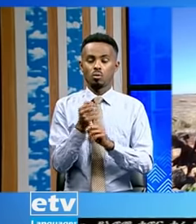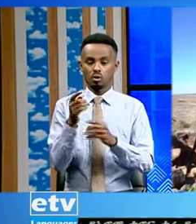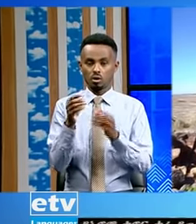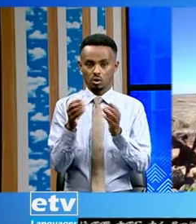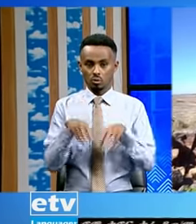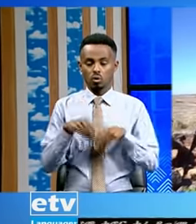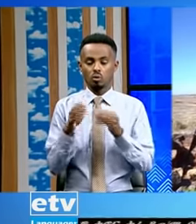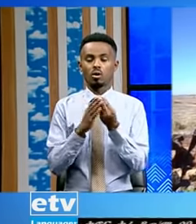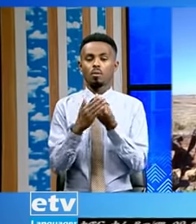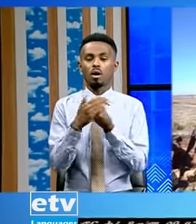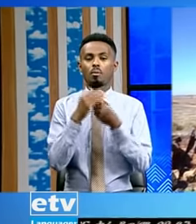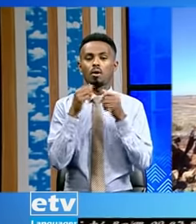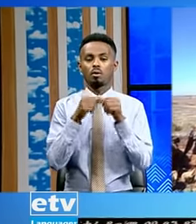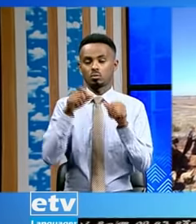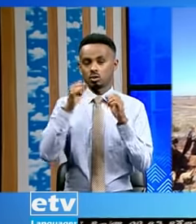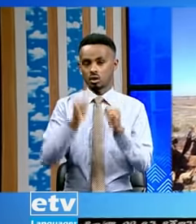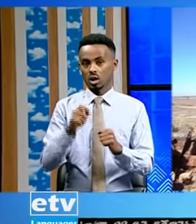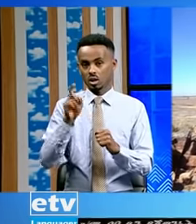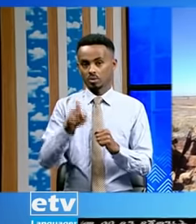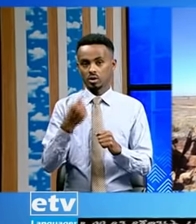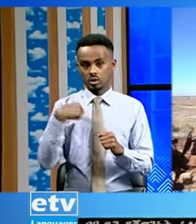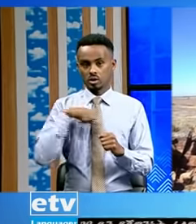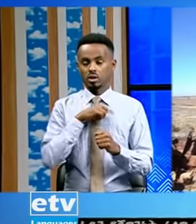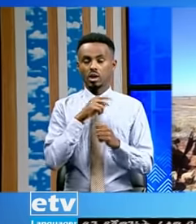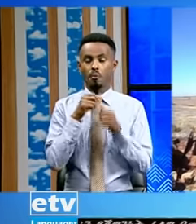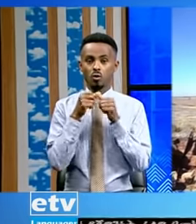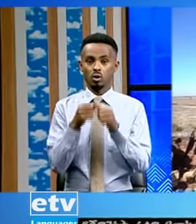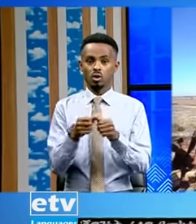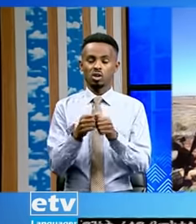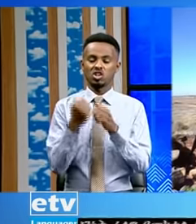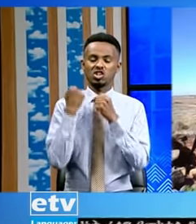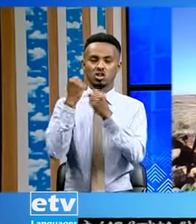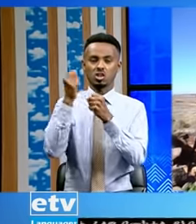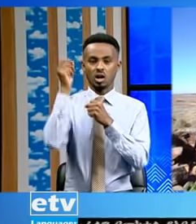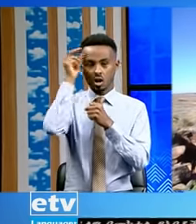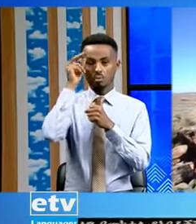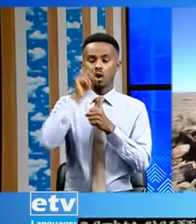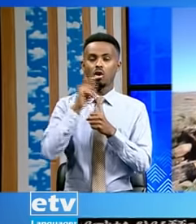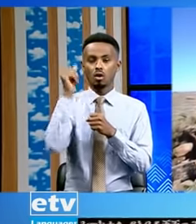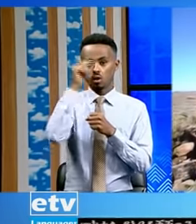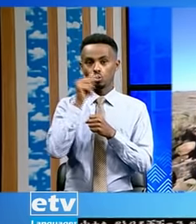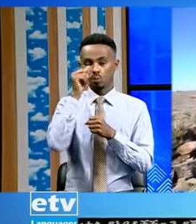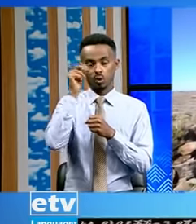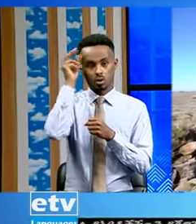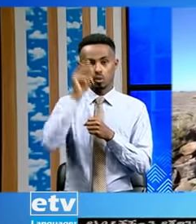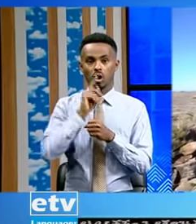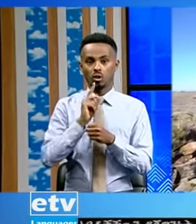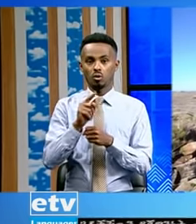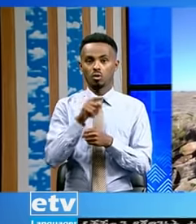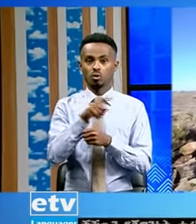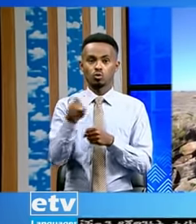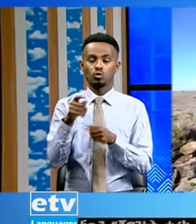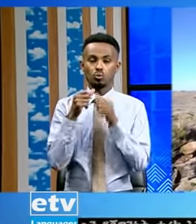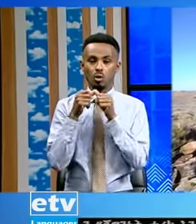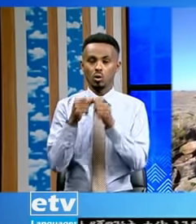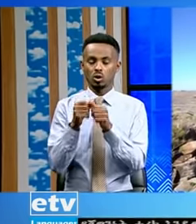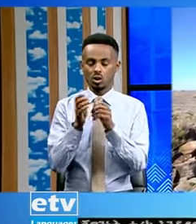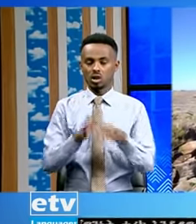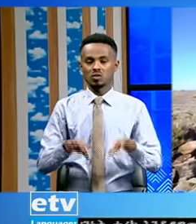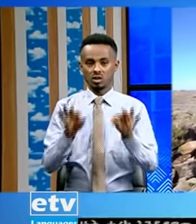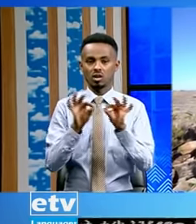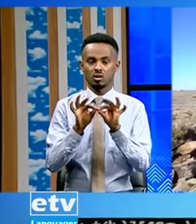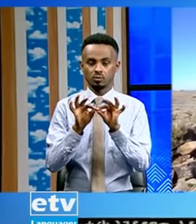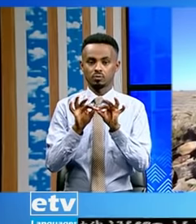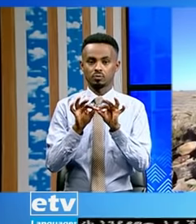ተንከባክቦ ማቆየት አለበት። ምርኮኛ ማቆየት የጀግና ባህል ነው፣ የኢትዮጵያነት ባህል ነው። እሱም ማቆየት